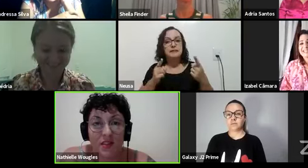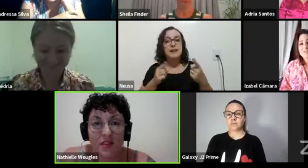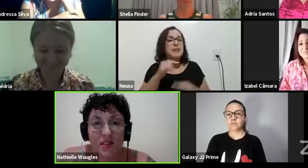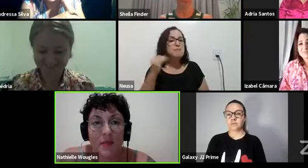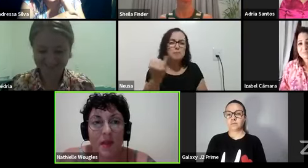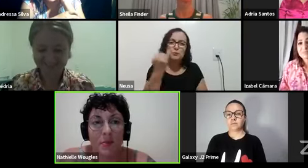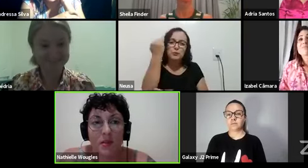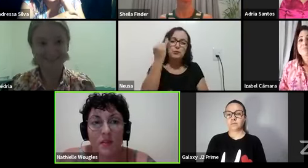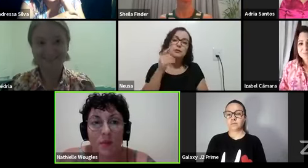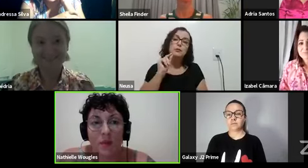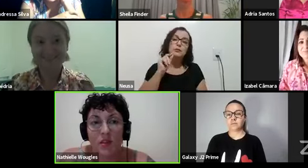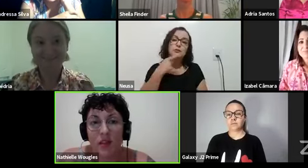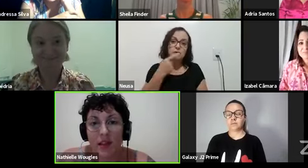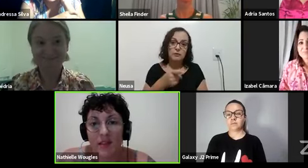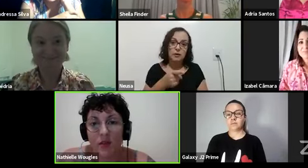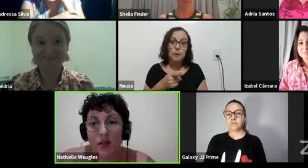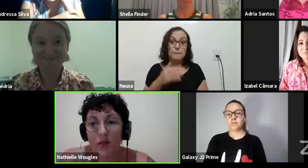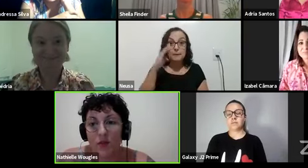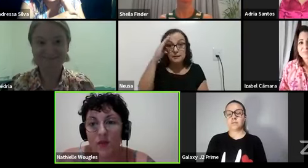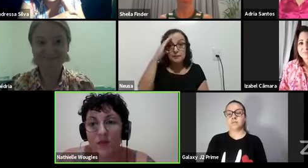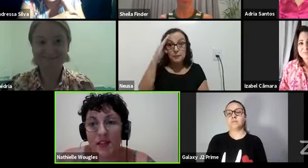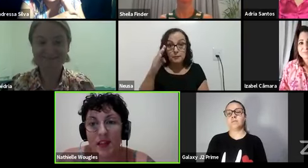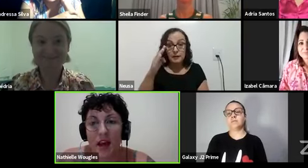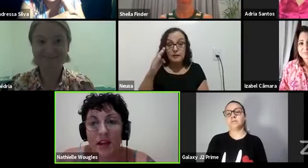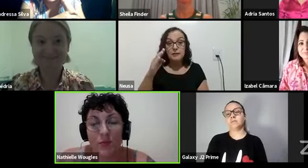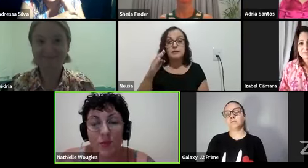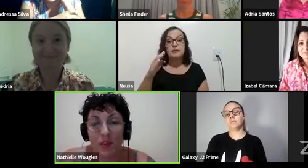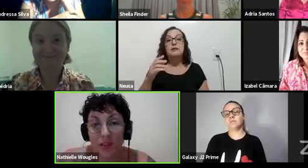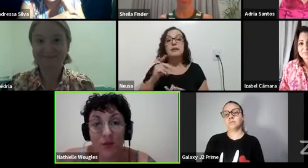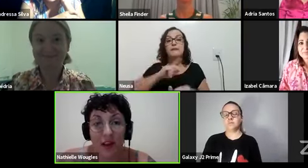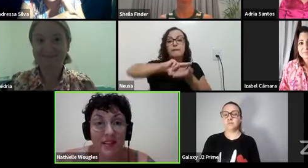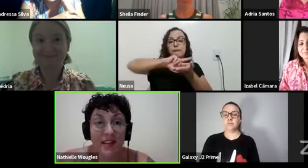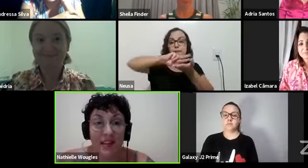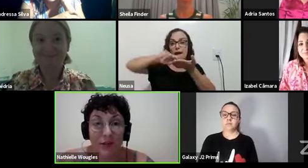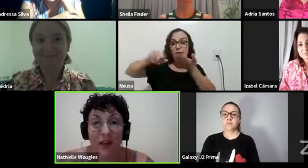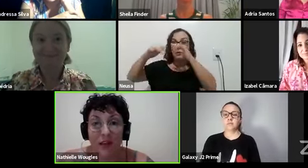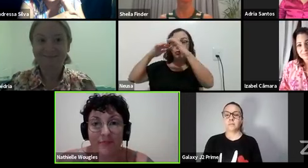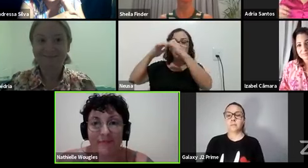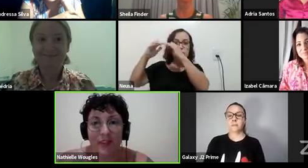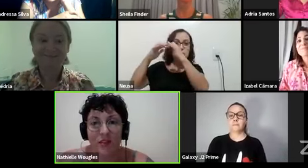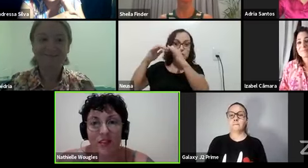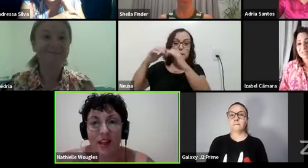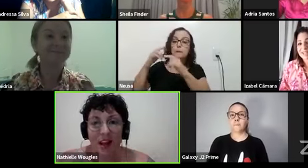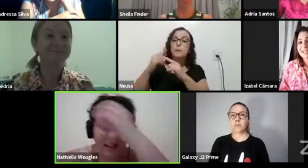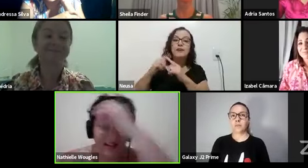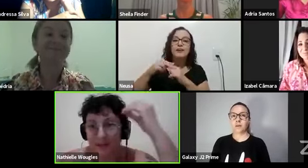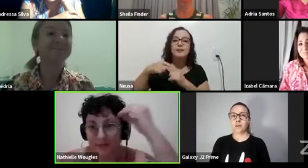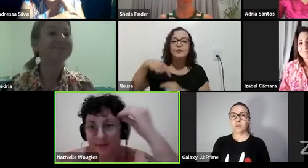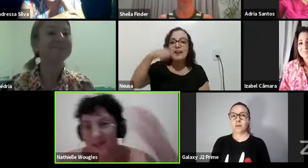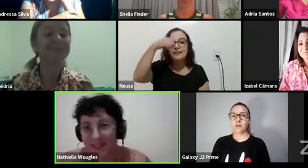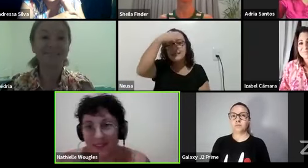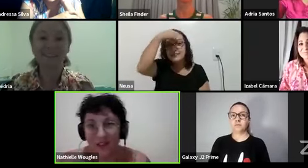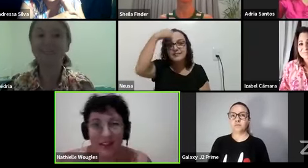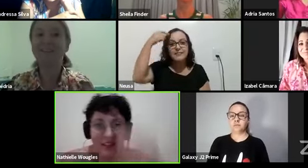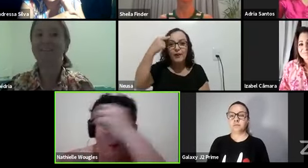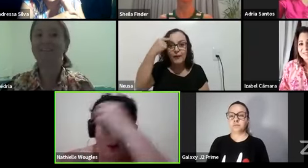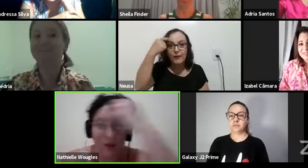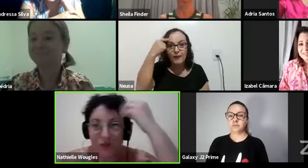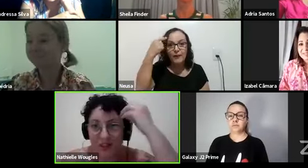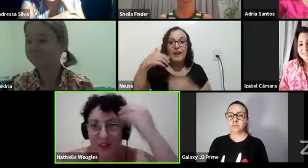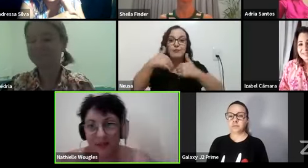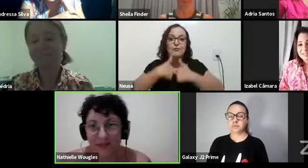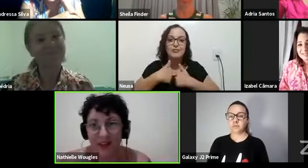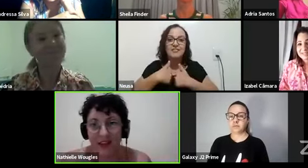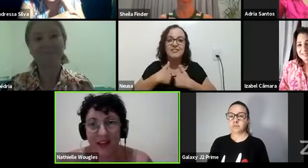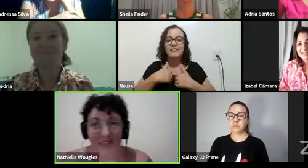você disse, principalmente da questão da neurodiversidade, porque não está escrito, né, na nossa cara, assim, não está escrito